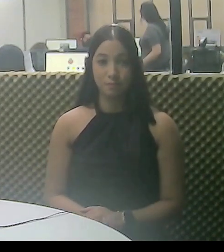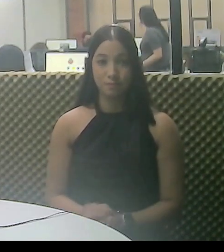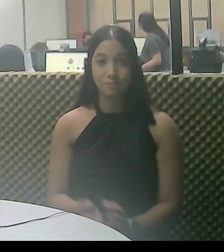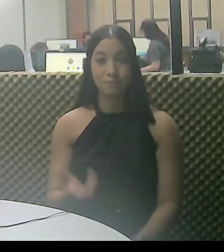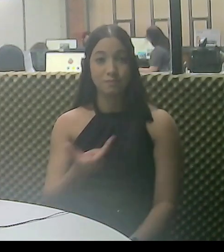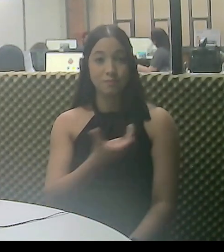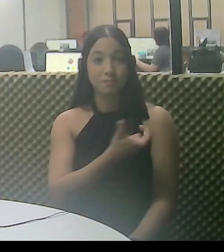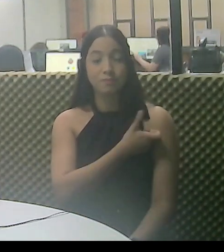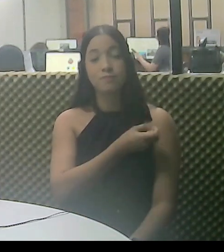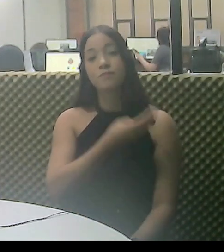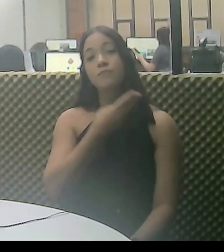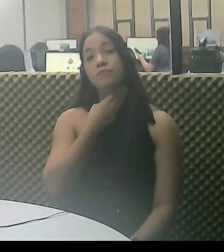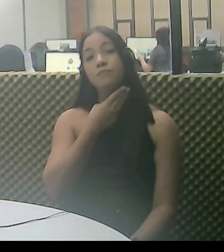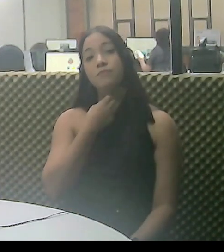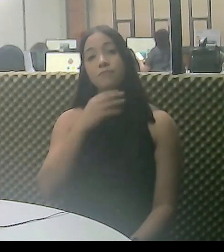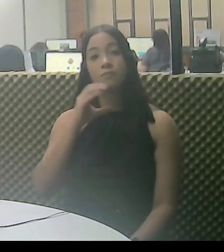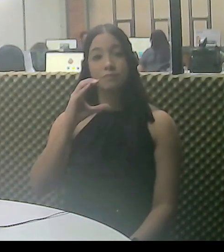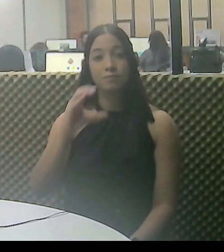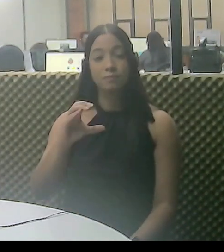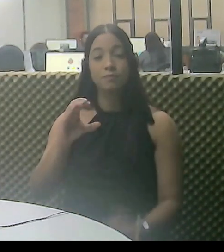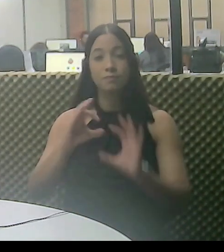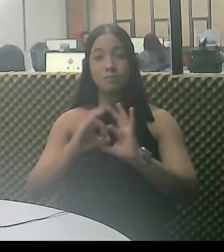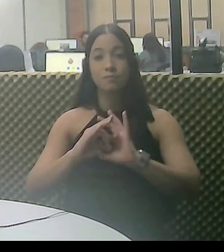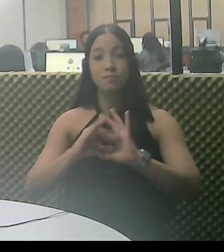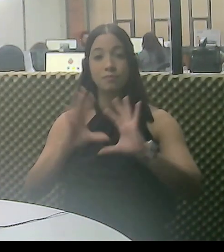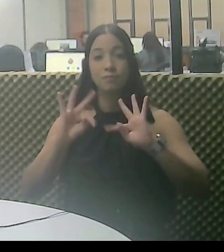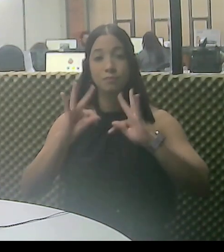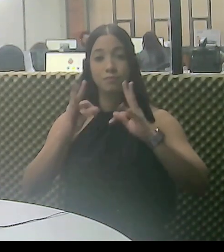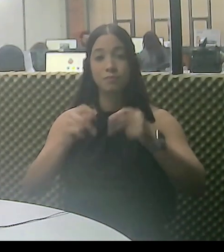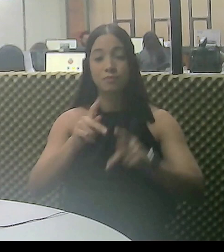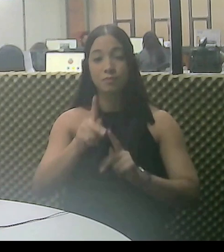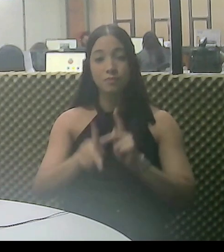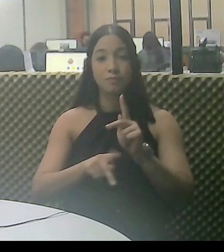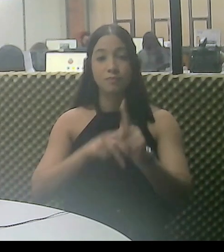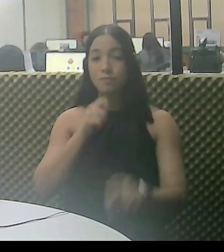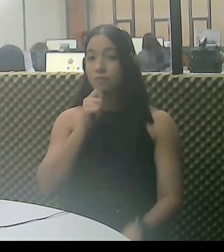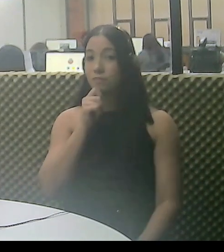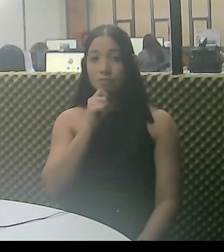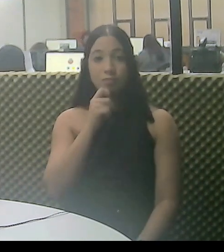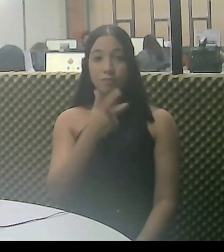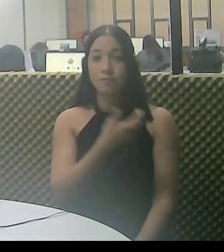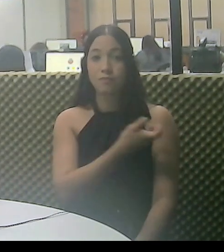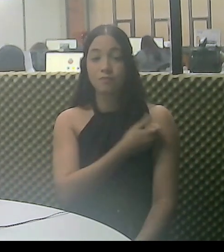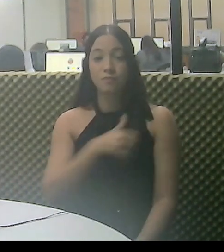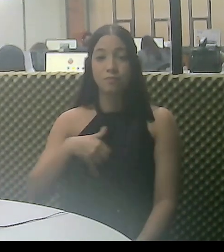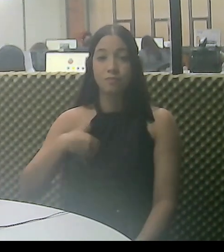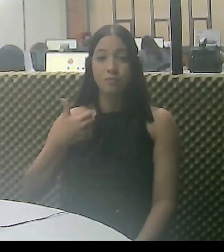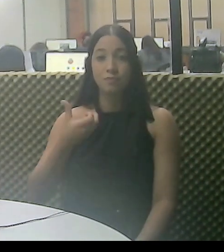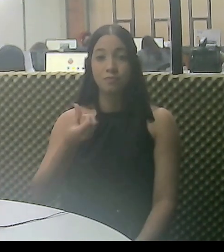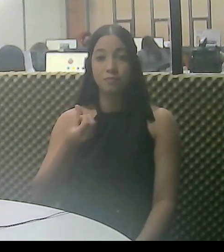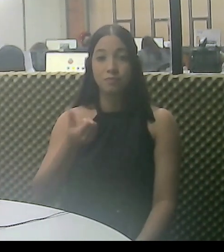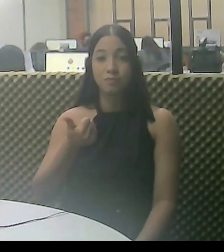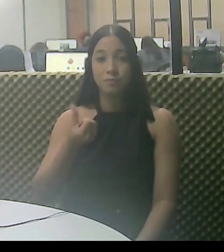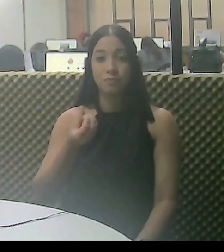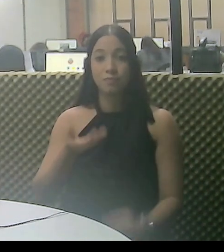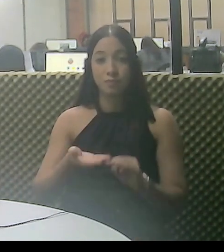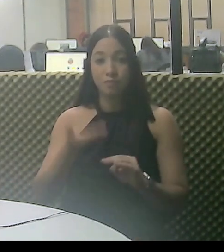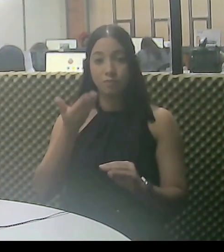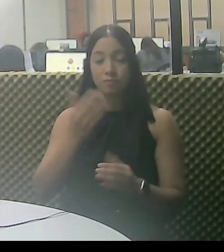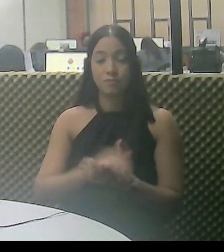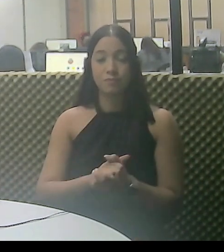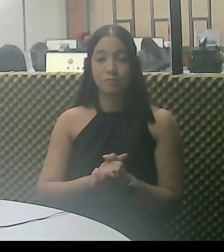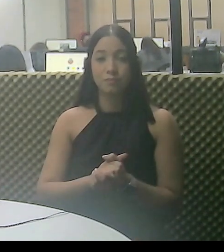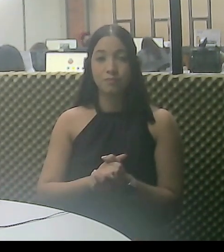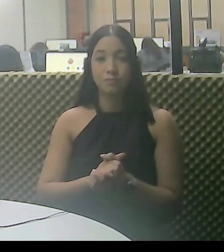Vacina meningocócica C está disponível para toda a população não vacinada acima dos 16 anos. Seguindo